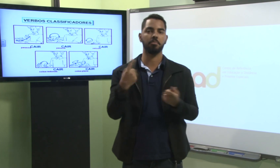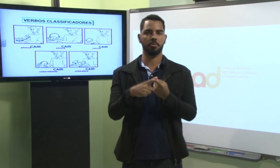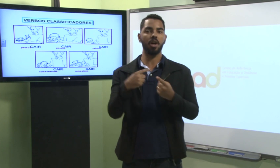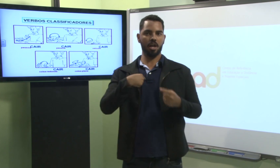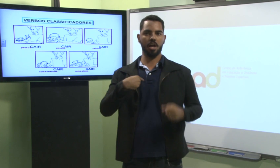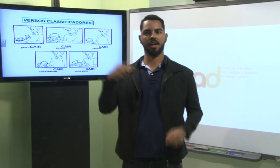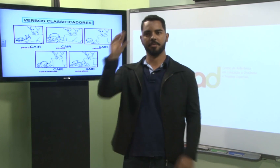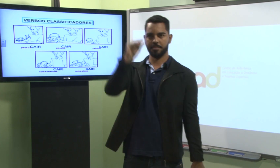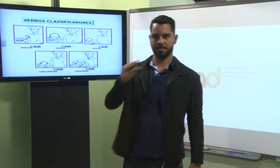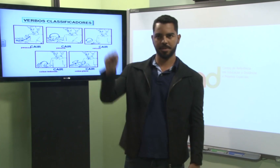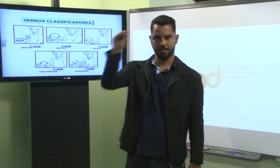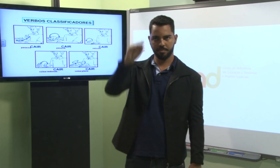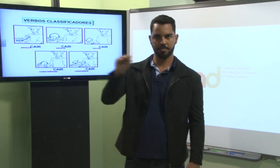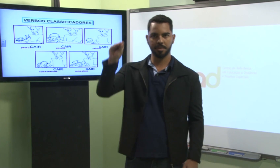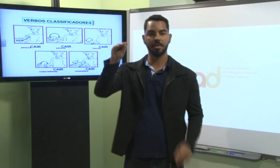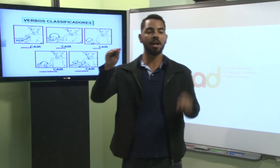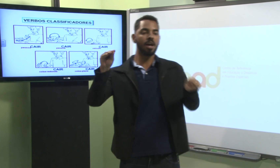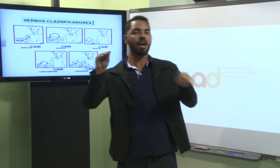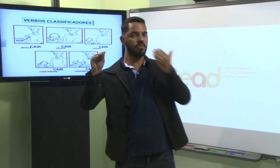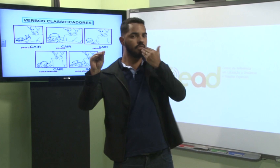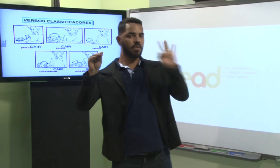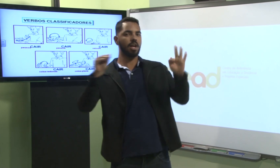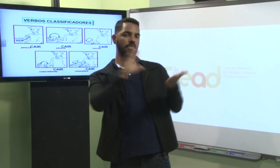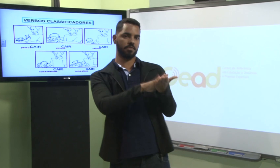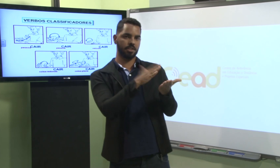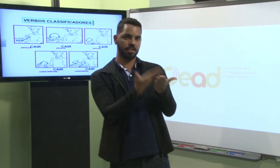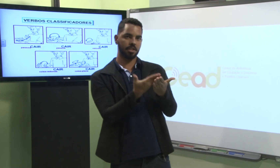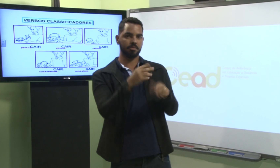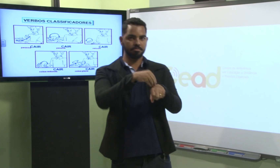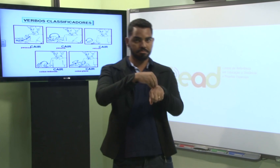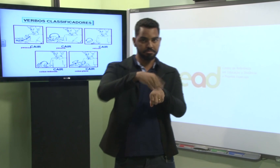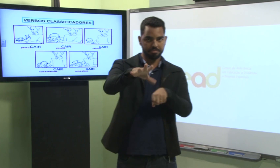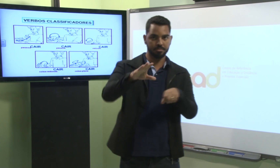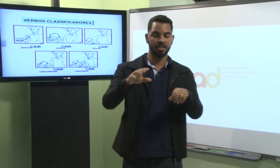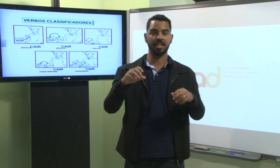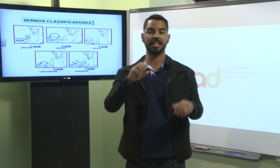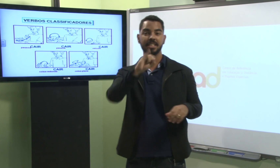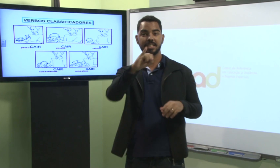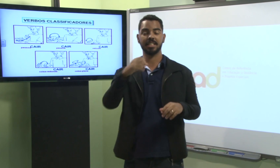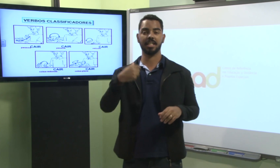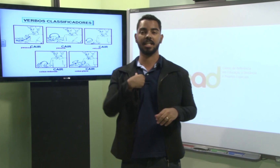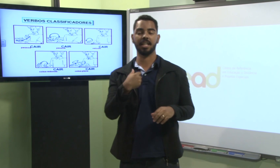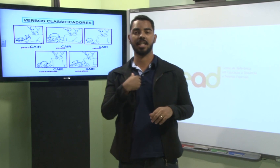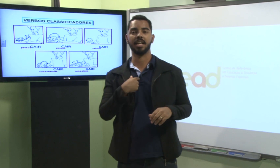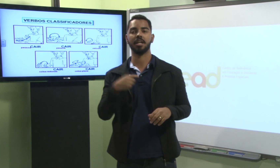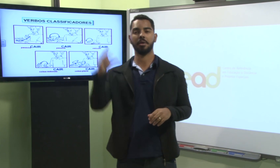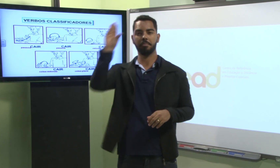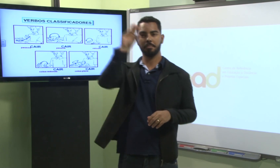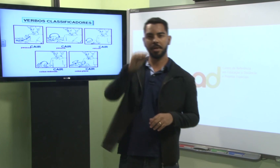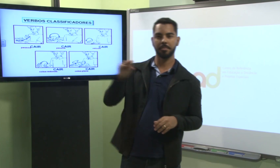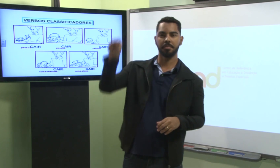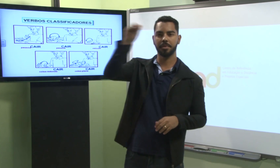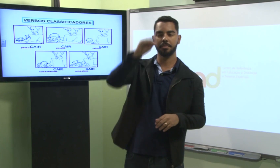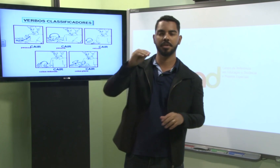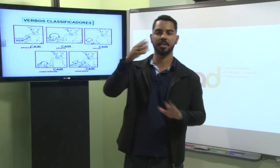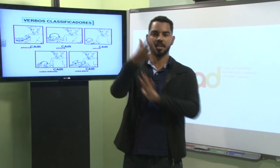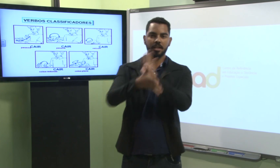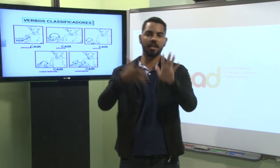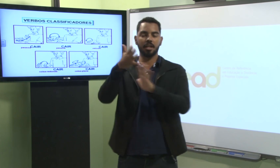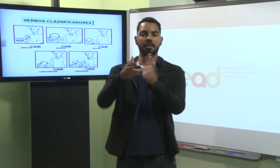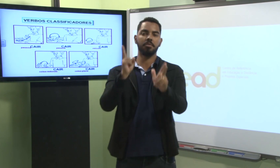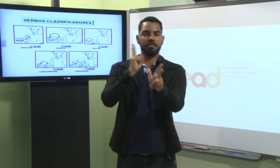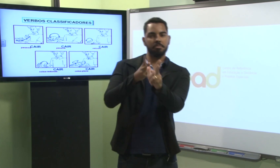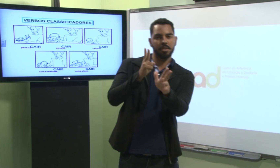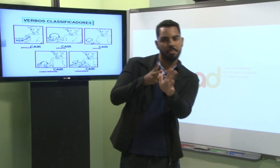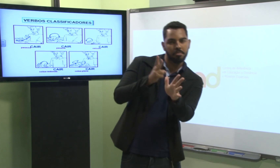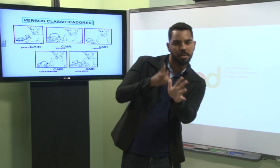oral, tá? Então fica muito complicado eu estar usando a modalidade e usando de outra para interferir a todo